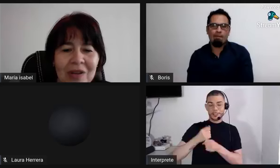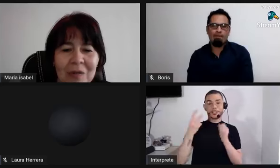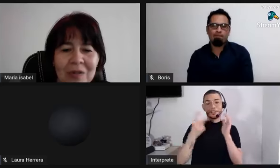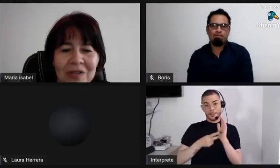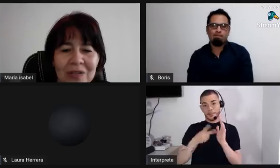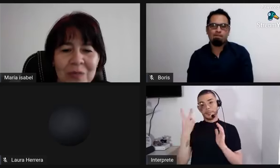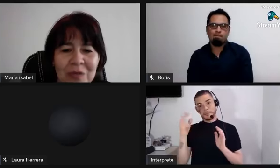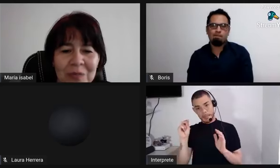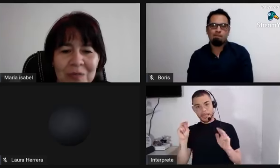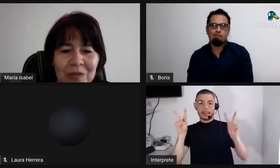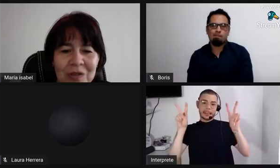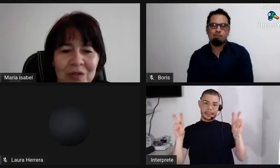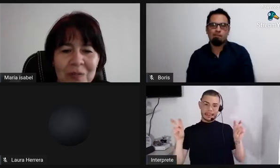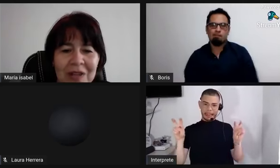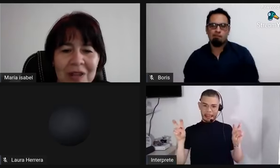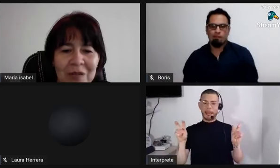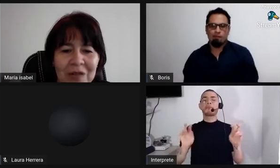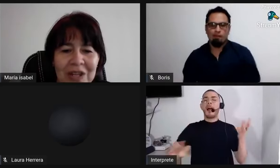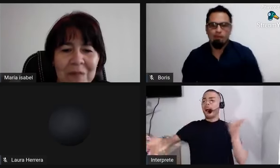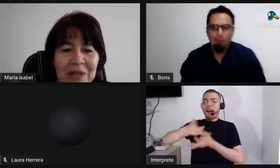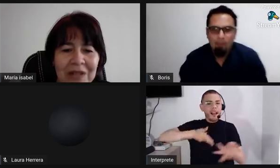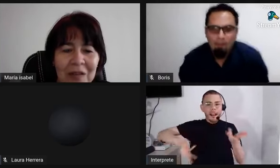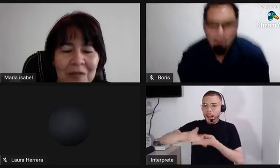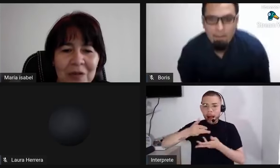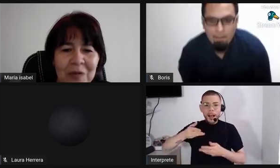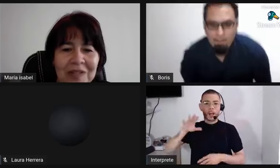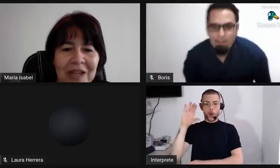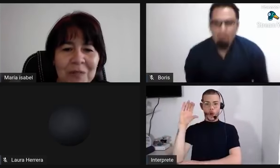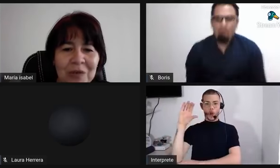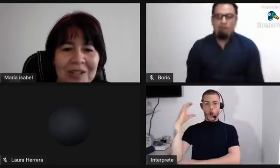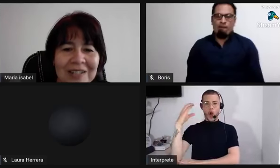a Boris como nuestro mediador invitado. ¿Cómo estás, Boris?